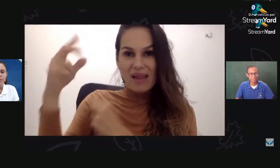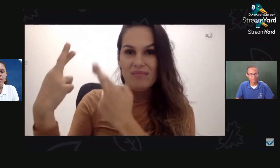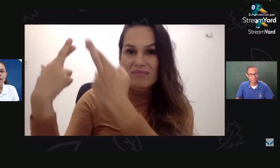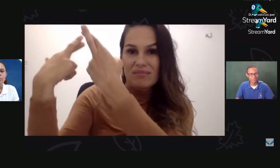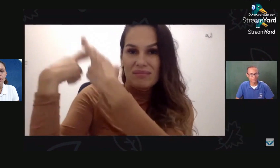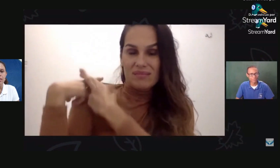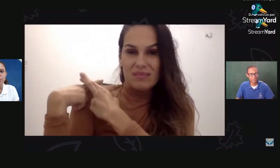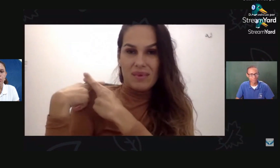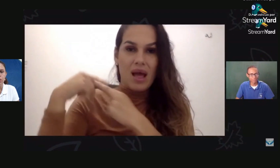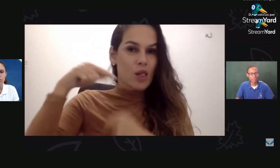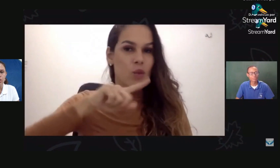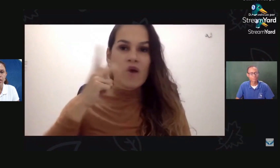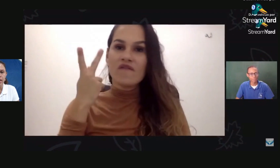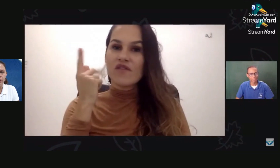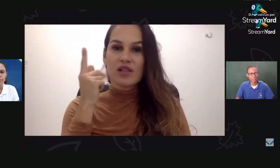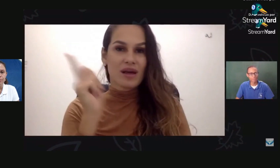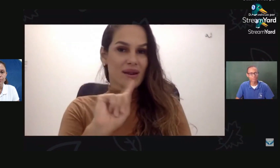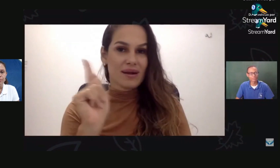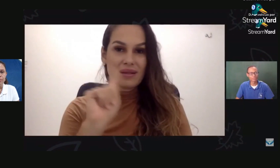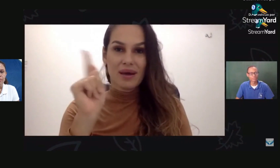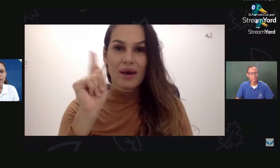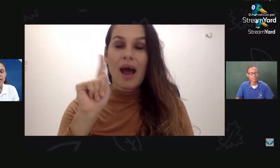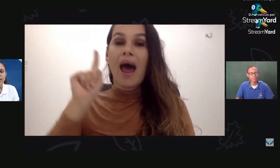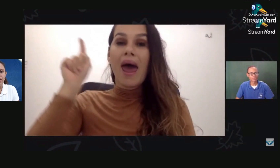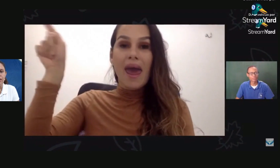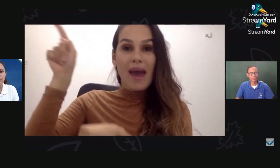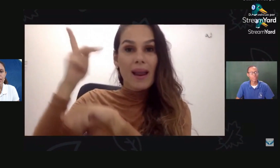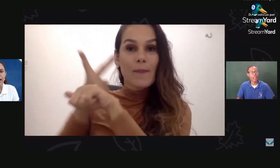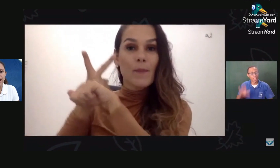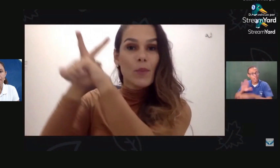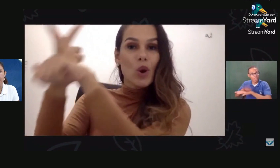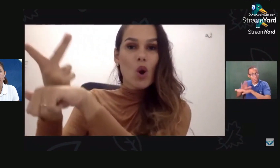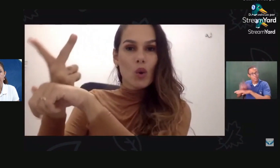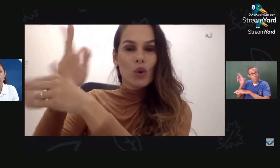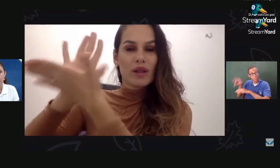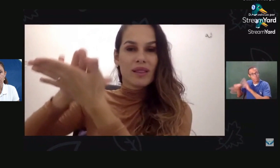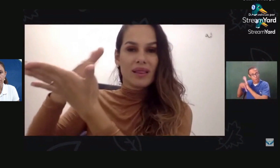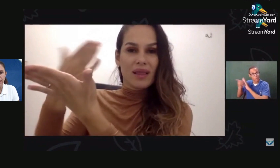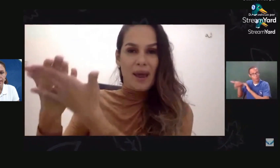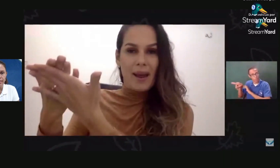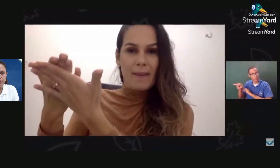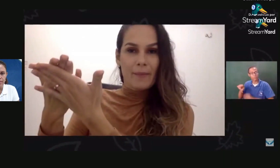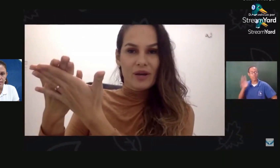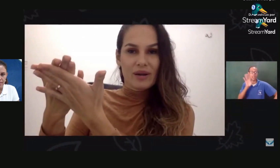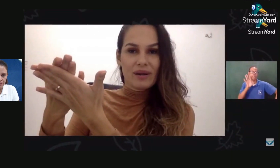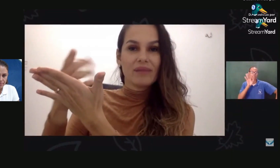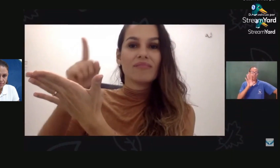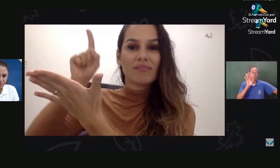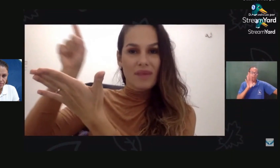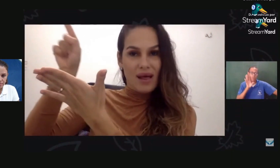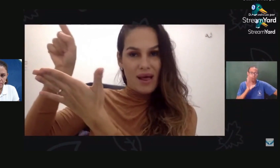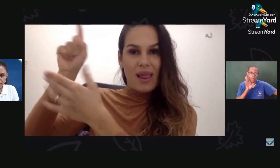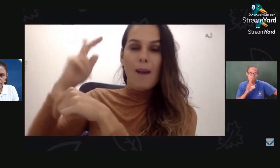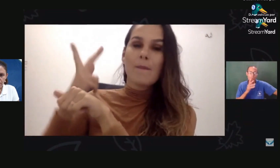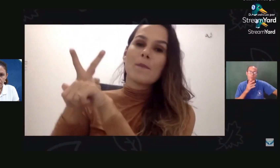conhecida, por exemplo, no Rio de Janeiro, e no Ceará, por exemplo, a gente não tem tanto assim.